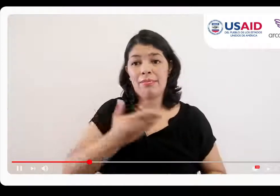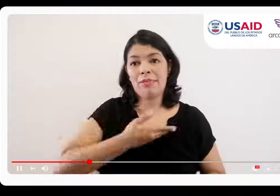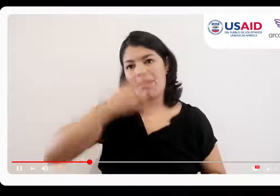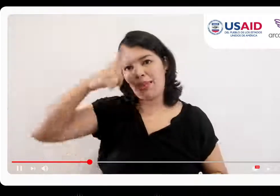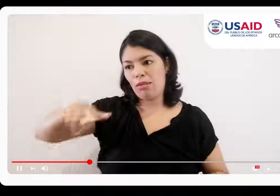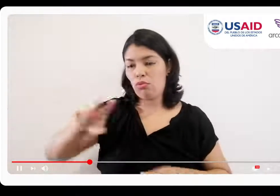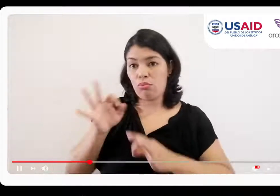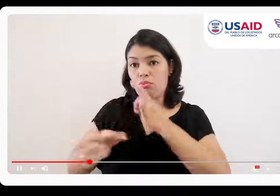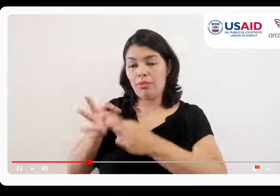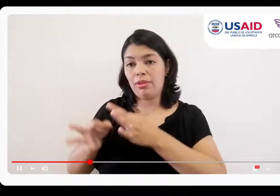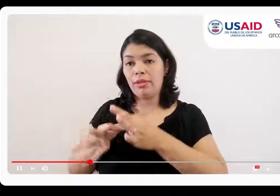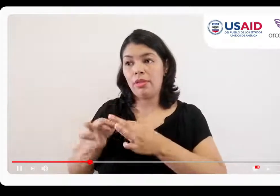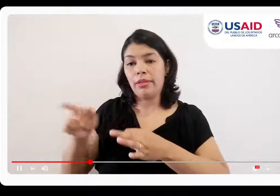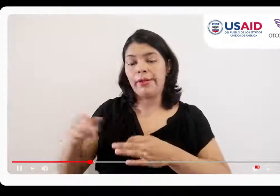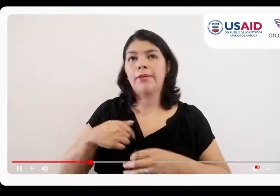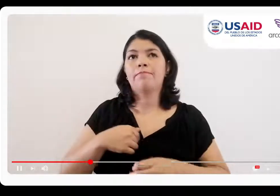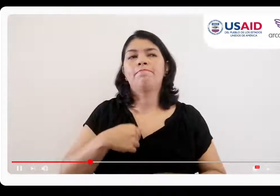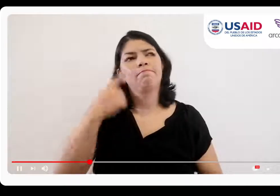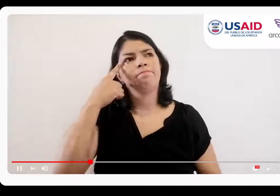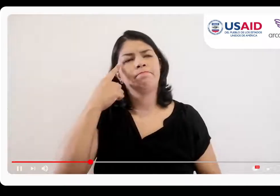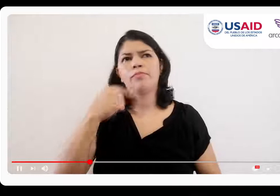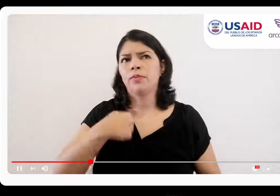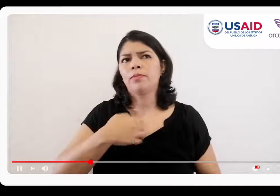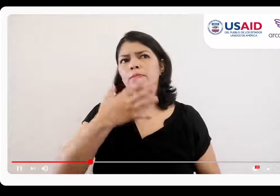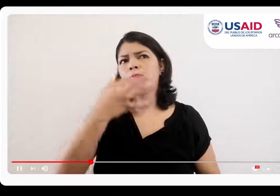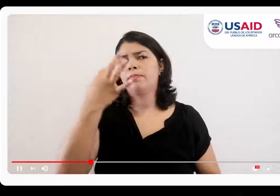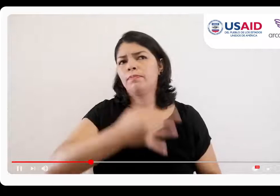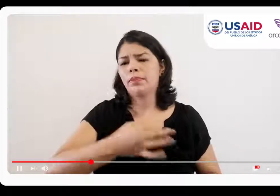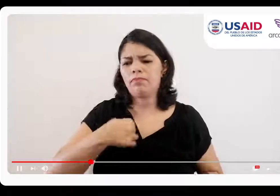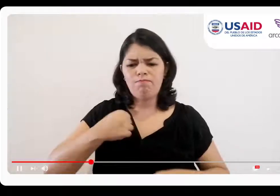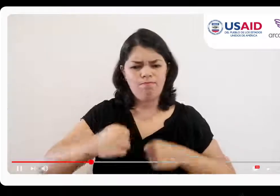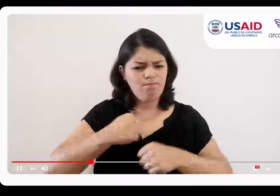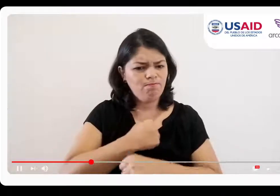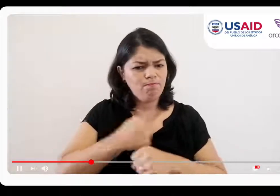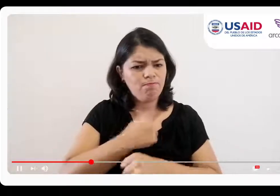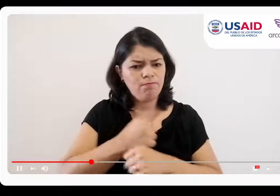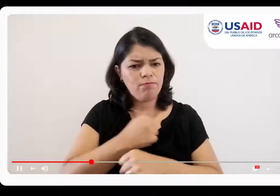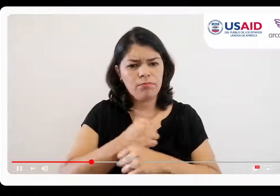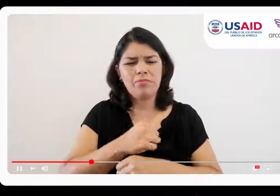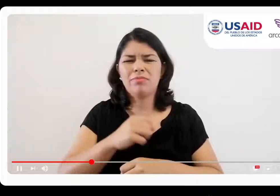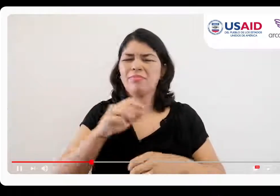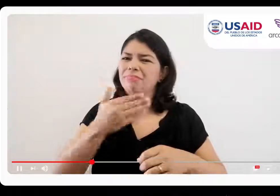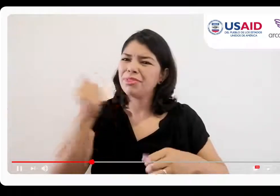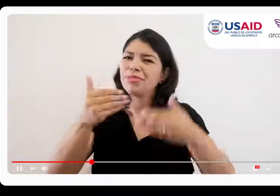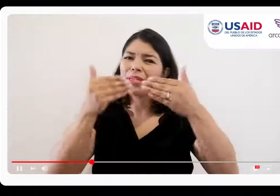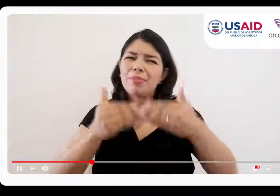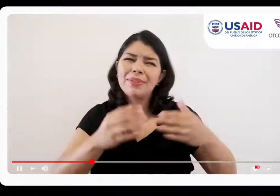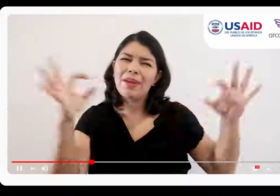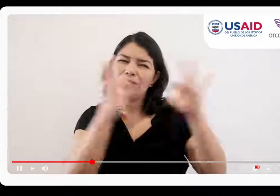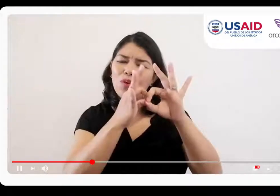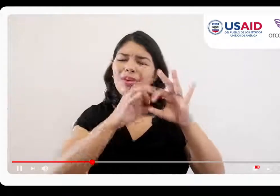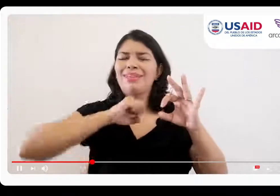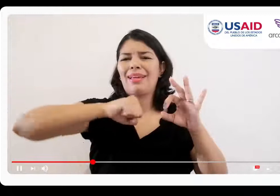cuidadora, asegura estar convencida que se ha trabajado de una manera ardua para que la discapacidad se aborde desde un enfoque de derechos y